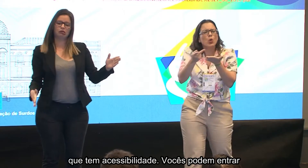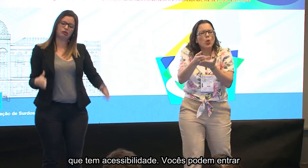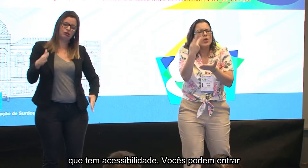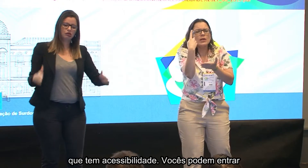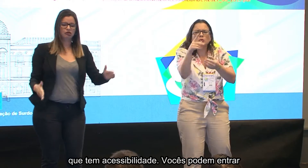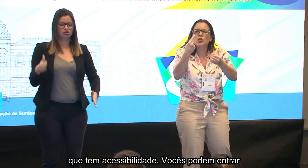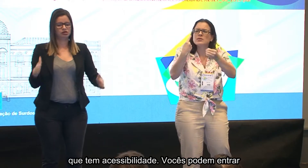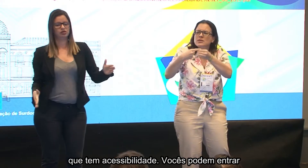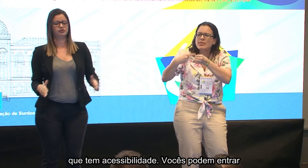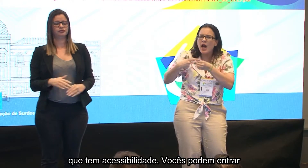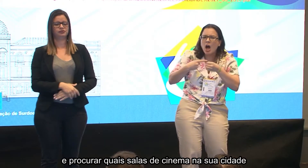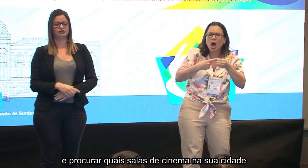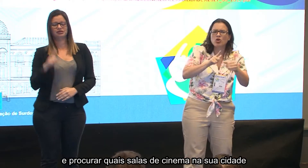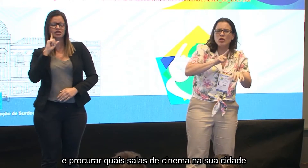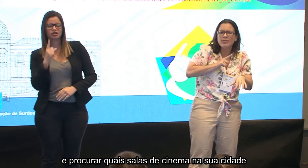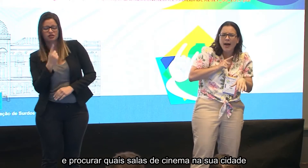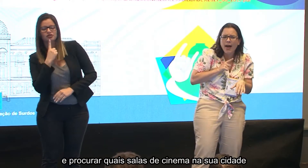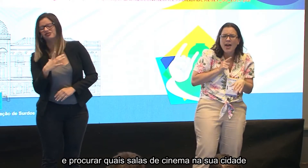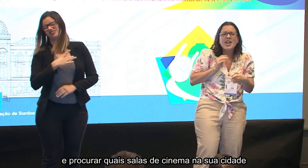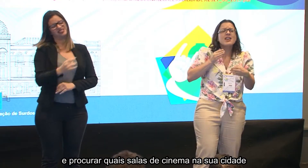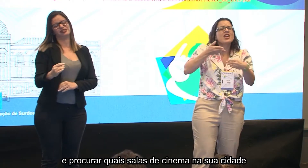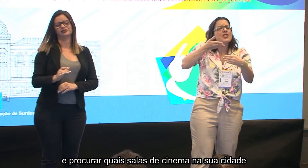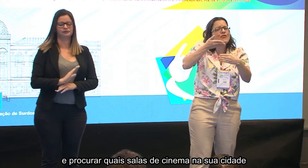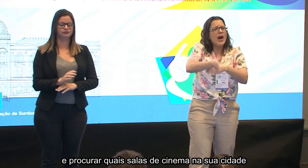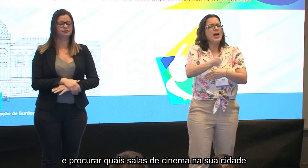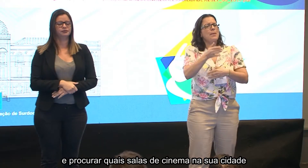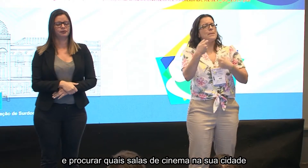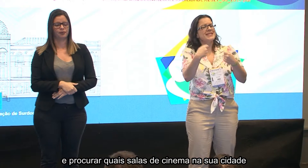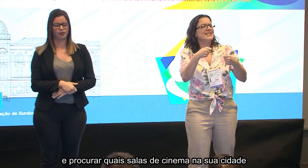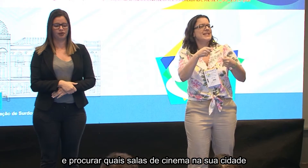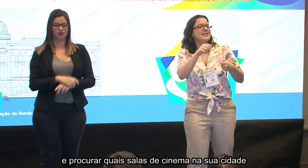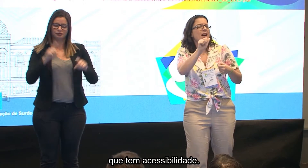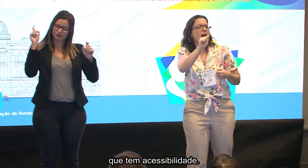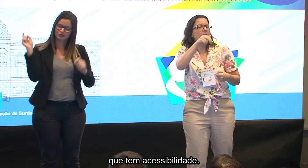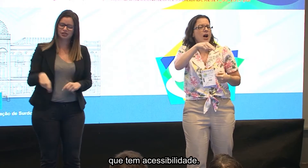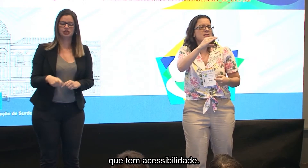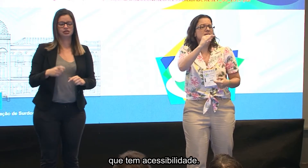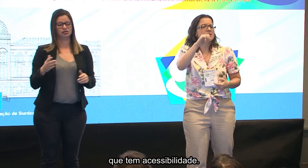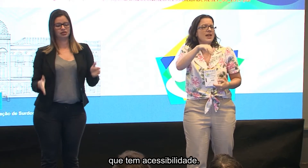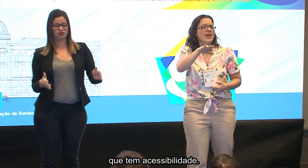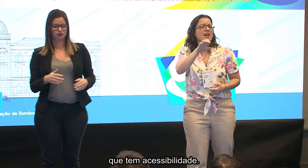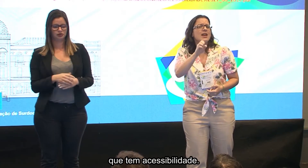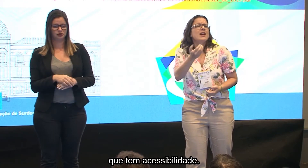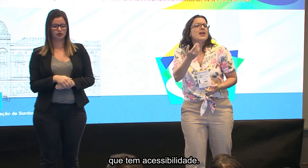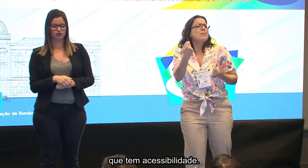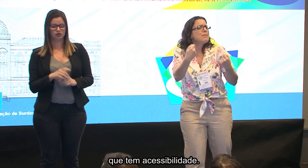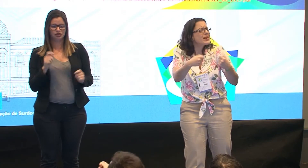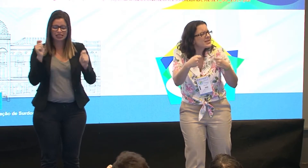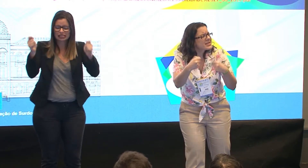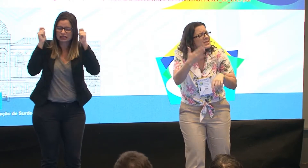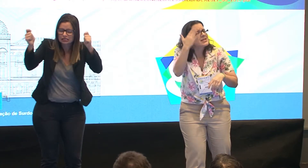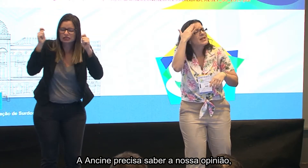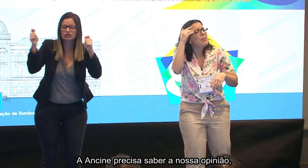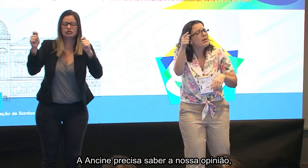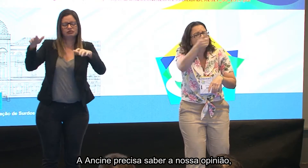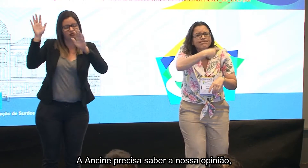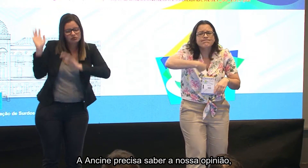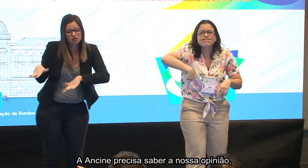Vocês podem entrar e procurar quais salas de cinema na sua cidade que tem acessibilidade. E a Ancine